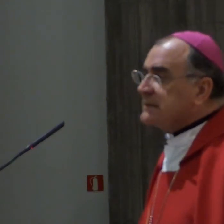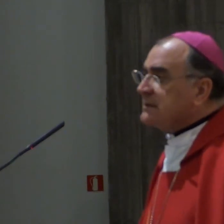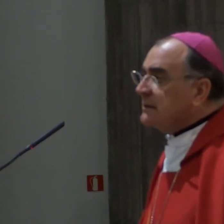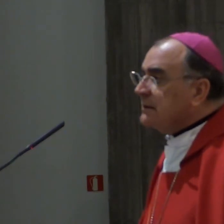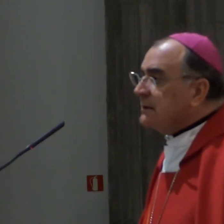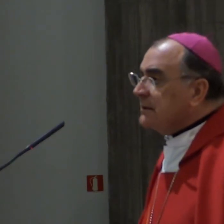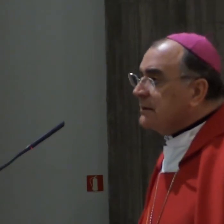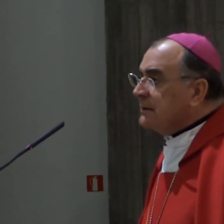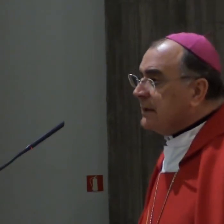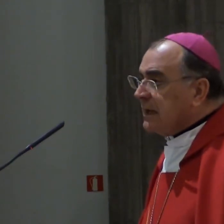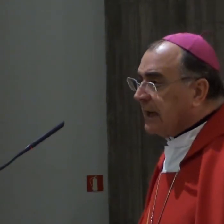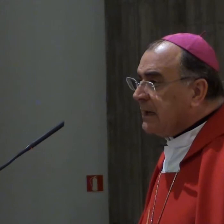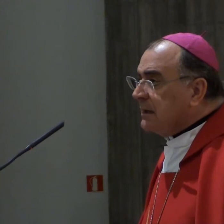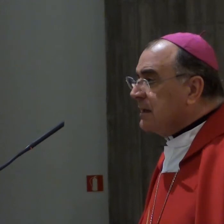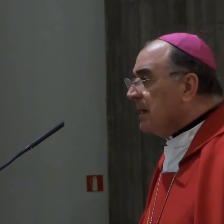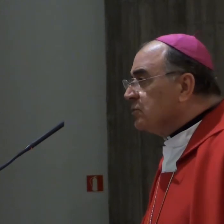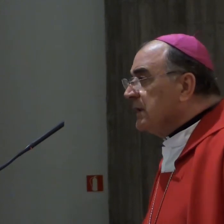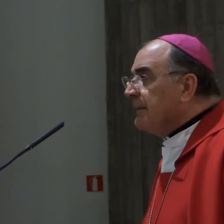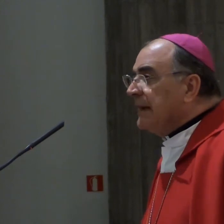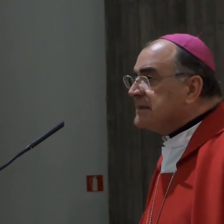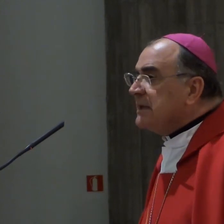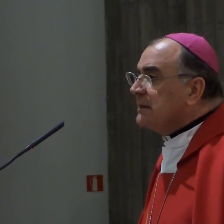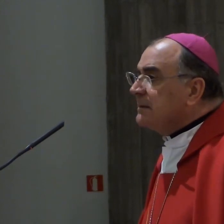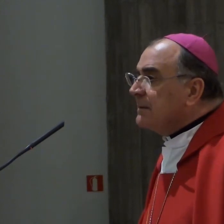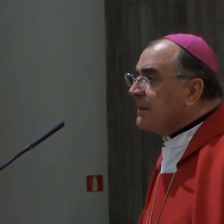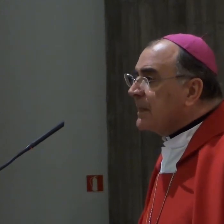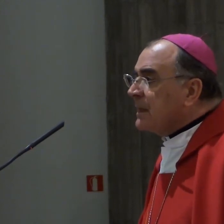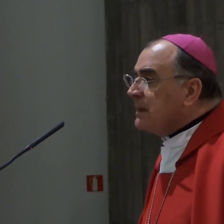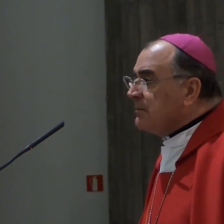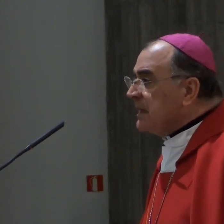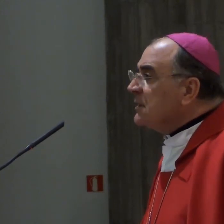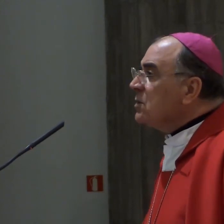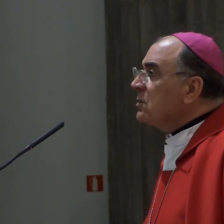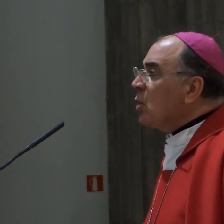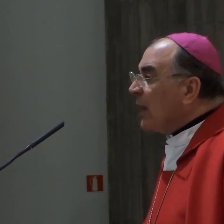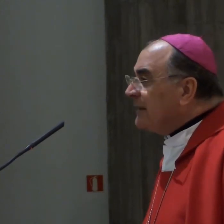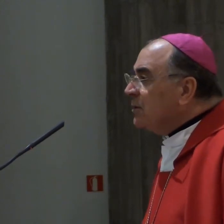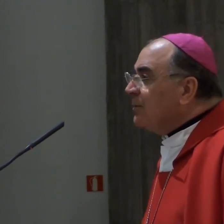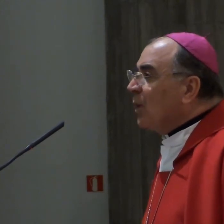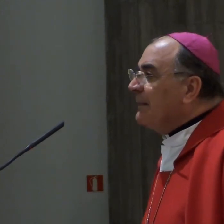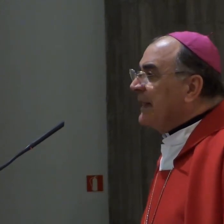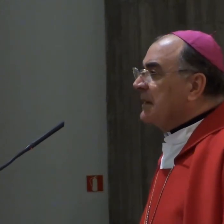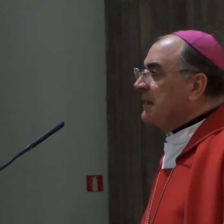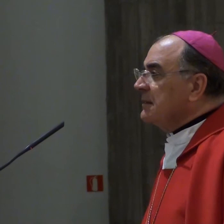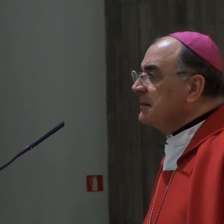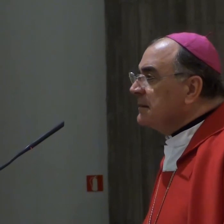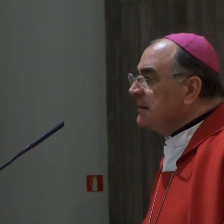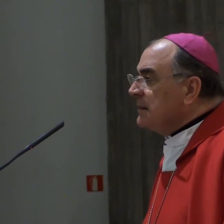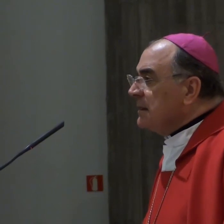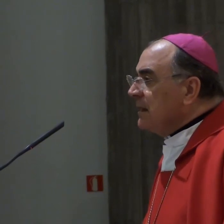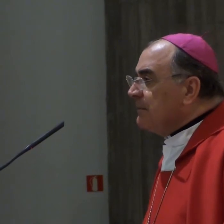Pérez de Israel de la comunidad Palestina pidiendo orando por la